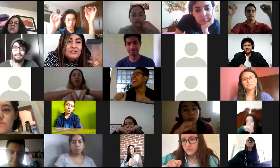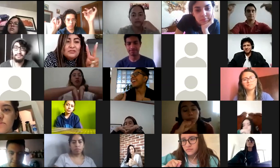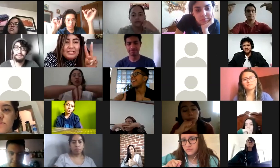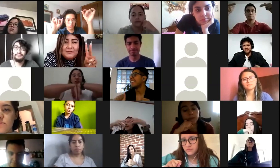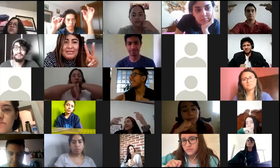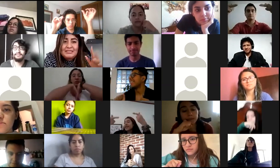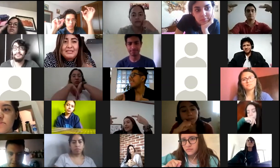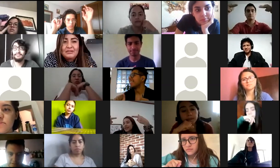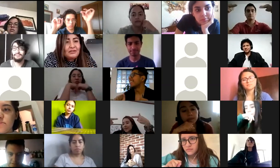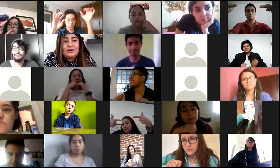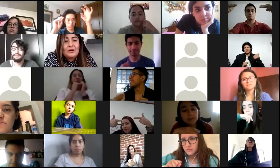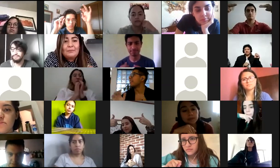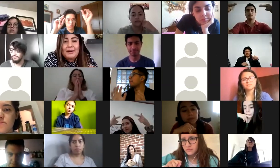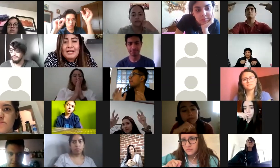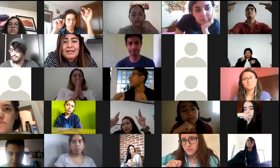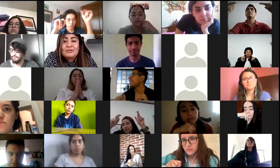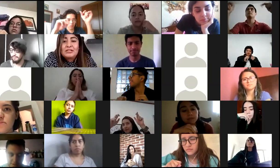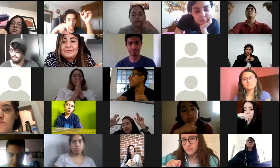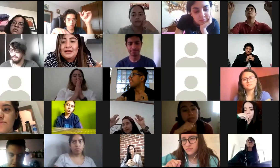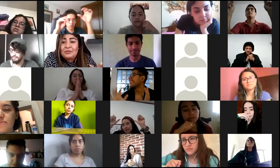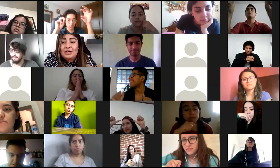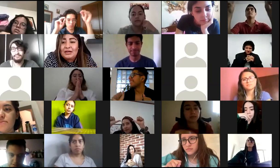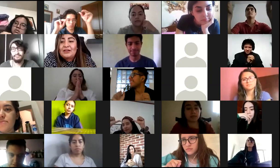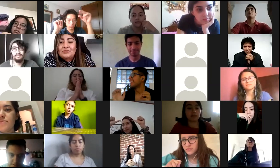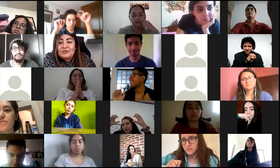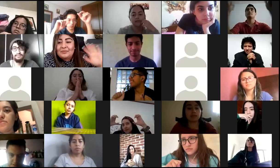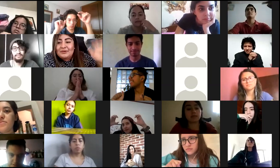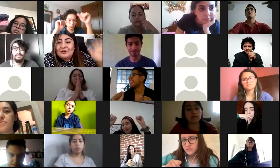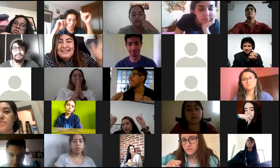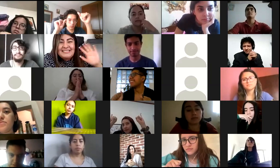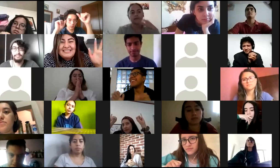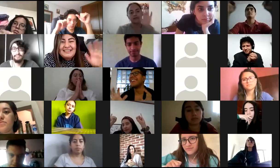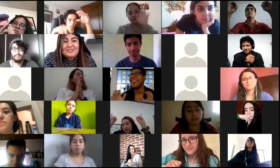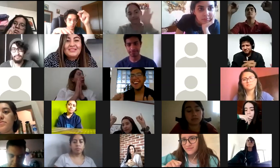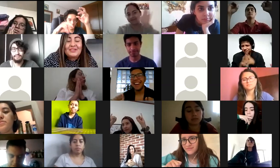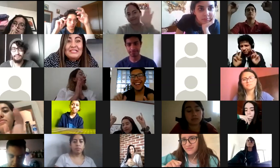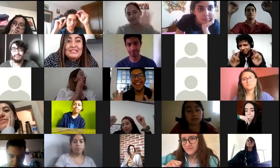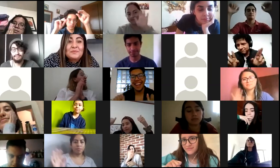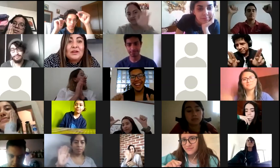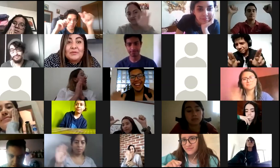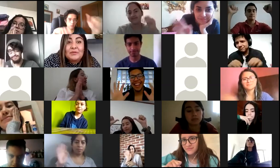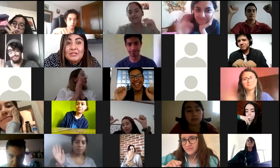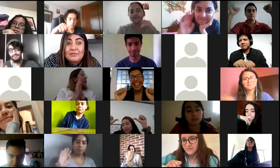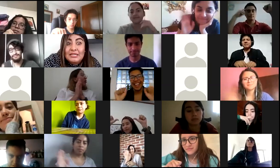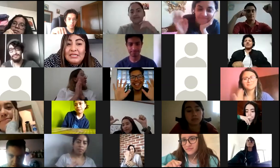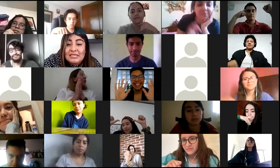2 horas, espérense tantito para que no se las vayan a mojar. Nos vemos la próxima clase. Saludos a todos y espero la próxima clase ya esté Alicia con